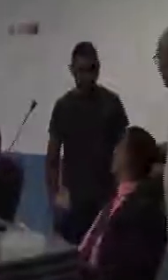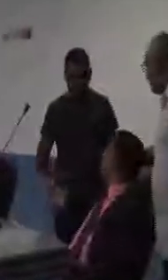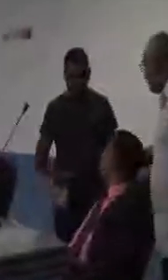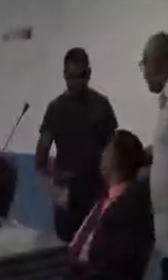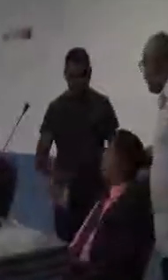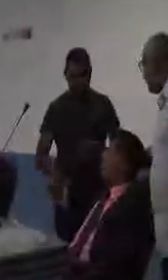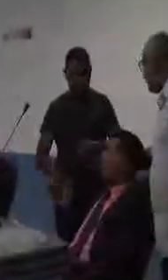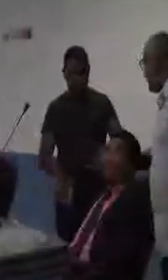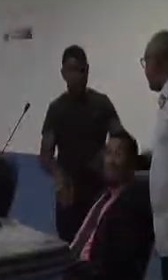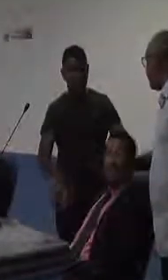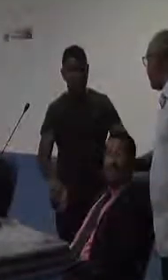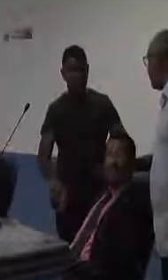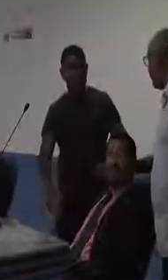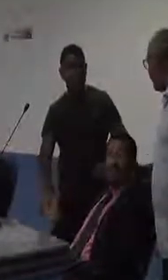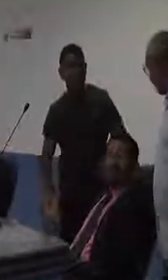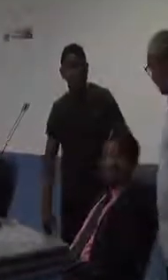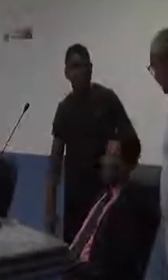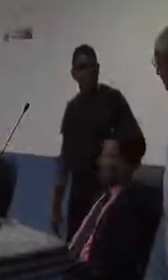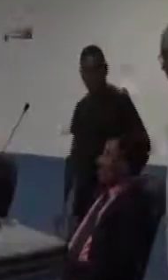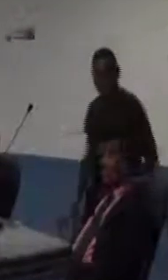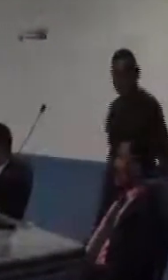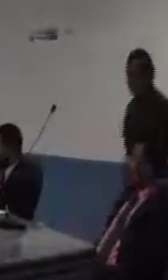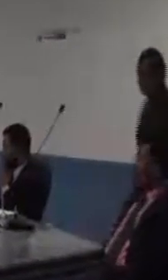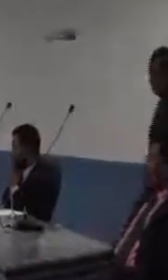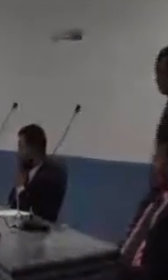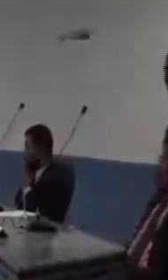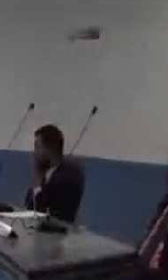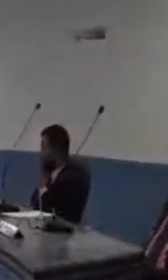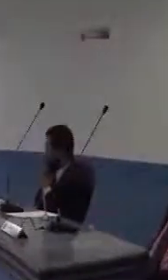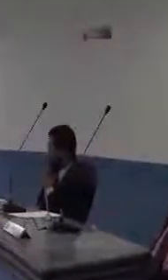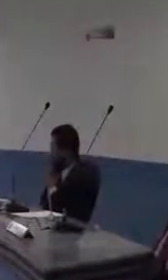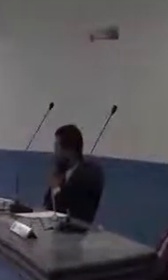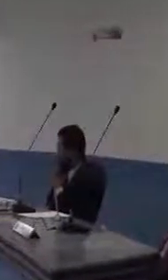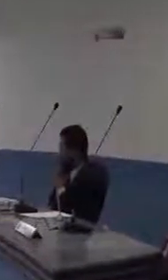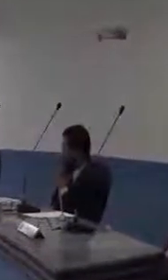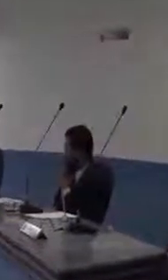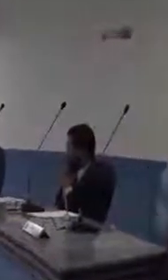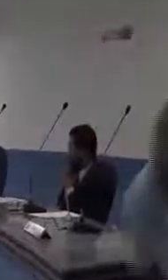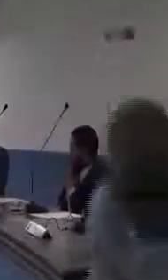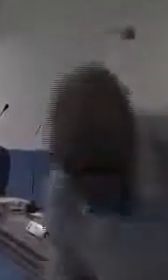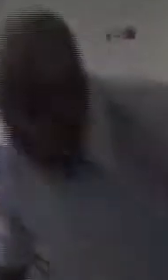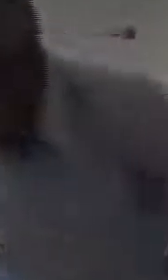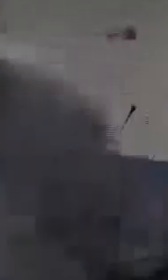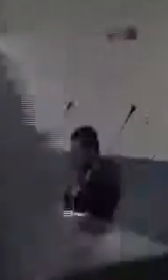Ah, você tá no de Jefferson. Ligou.